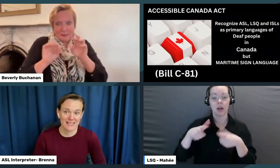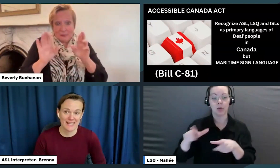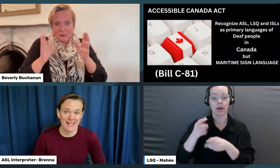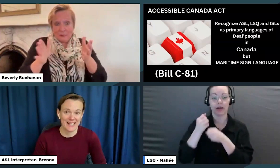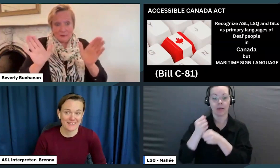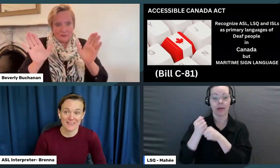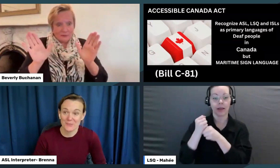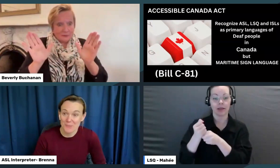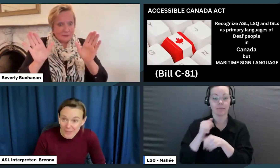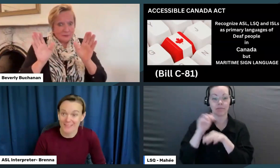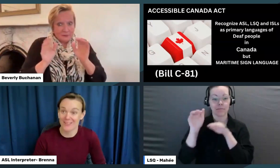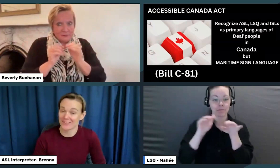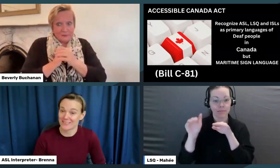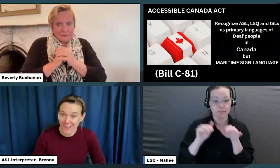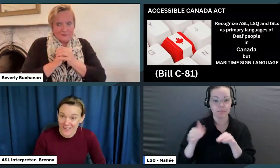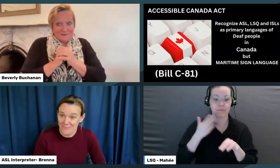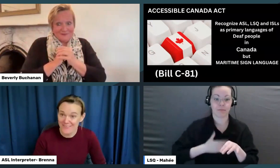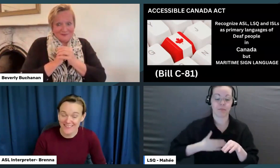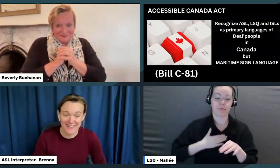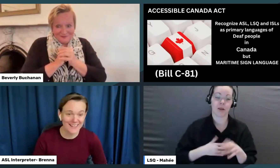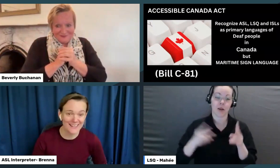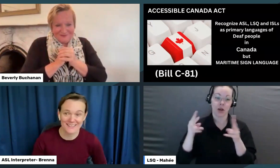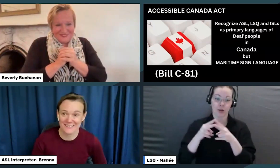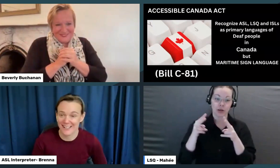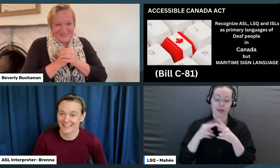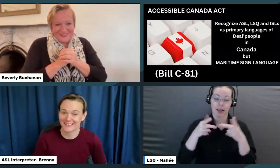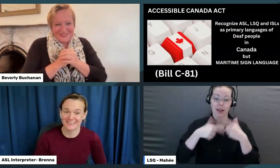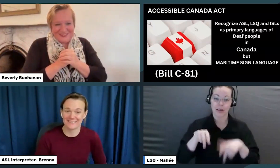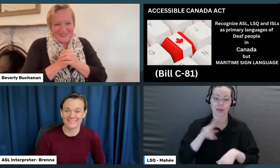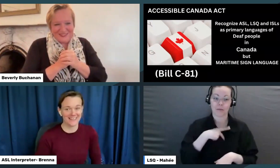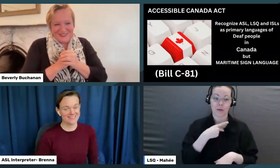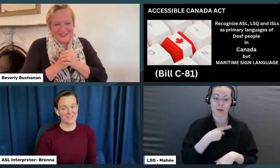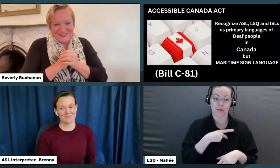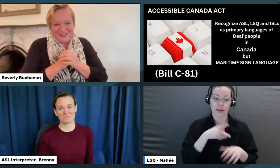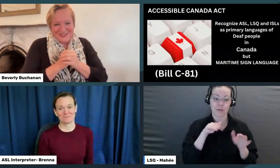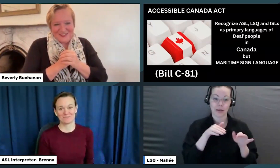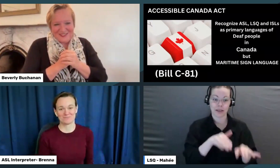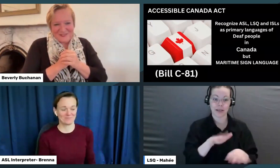Je pense que nous allons terminer à temps et voilà.